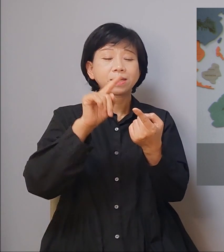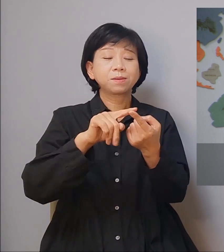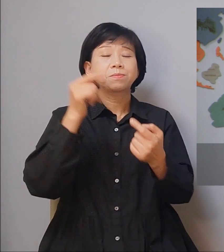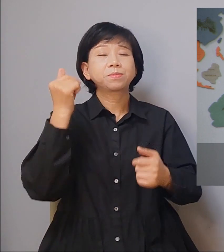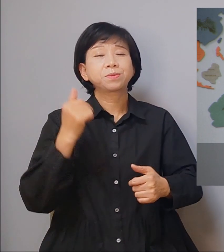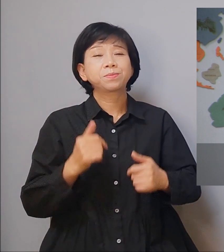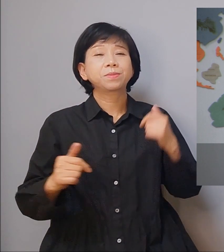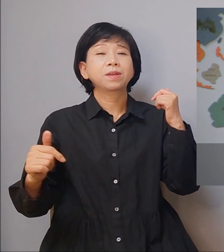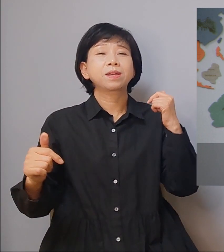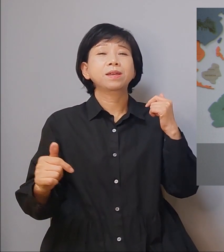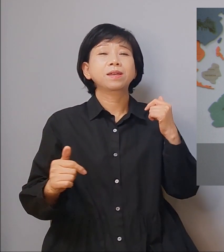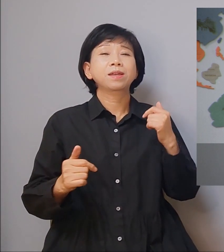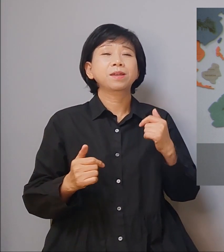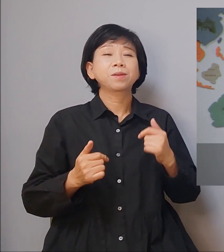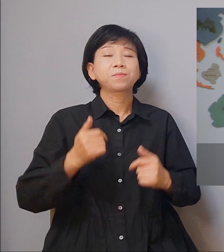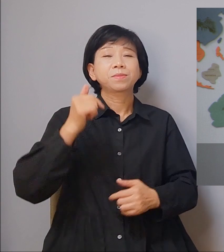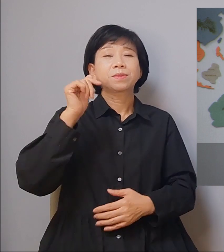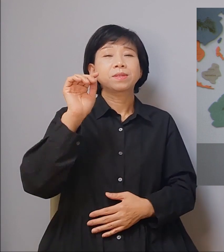예배드림이 기쁨